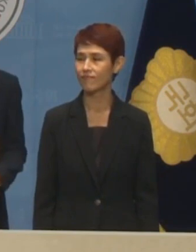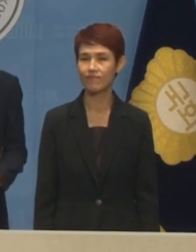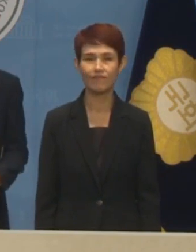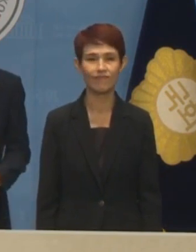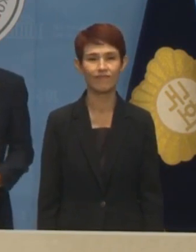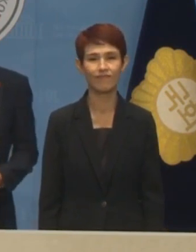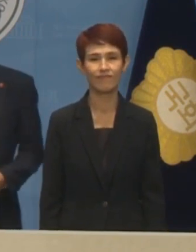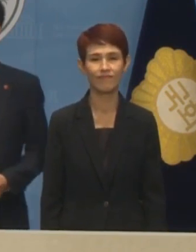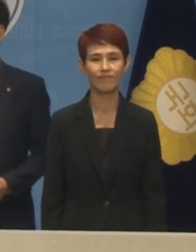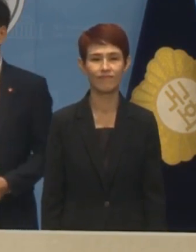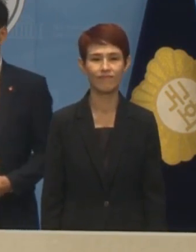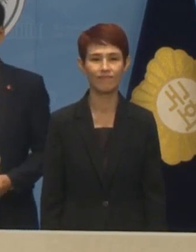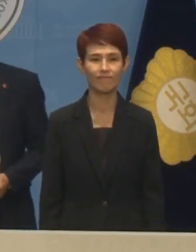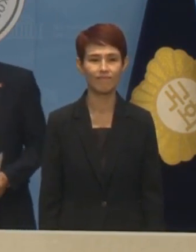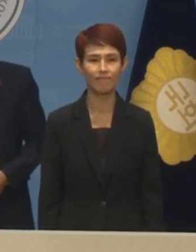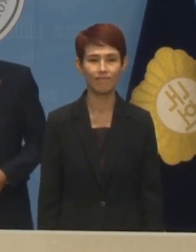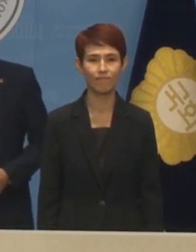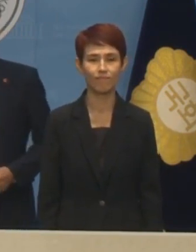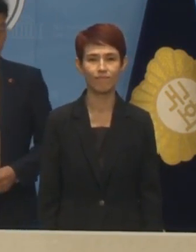자, 이리 오십시오. 네.